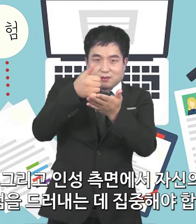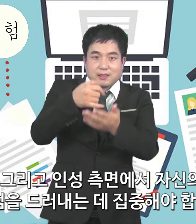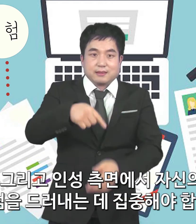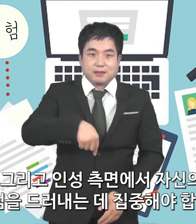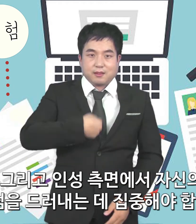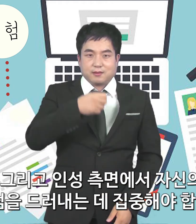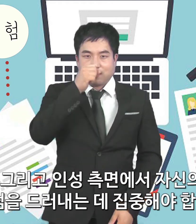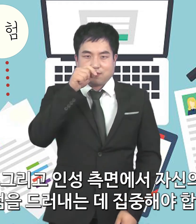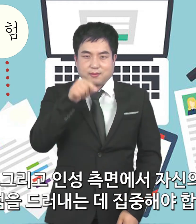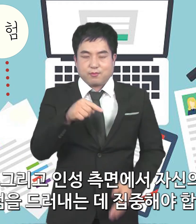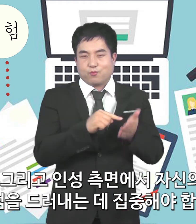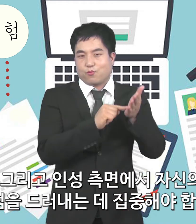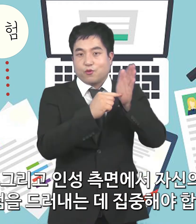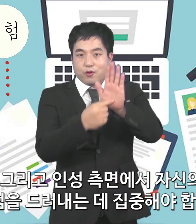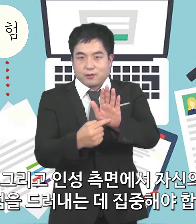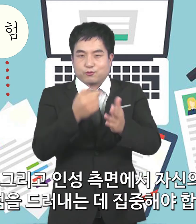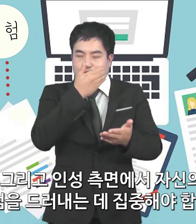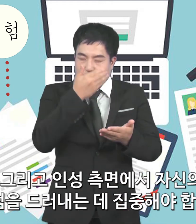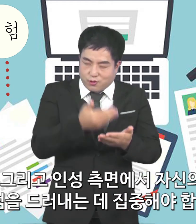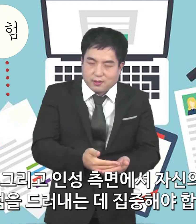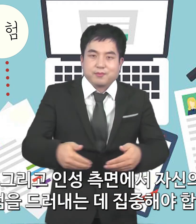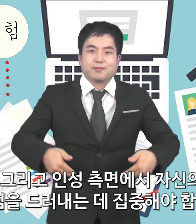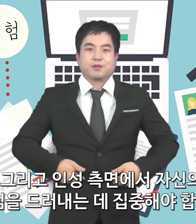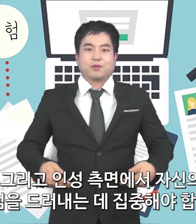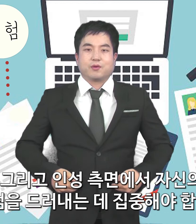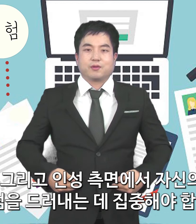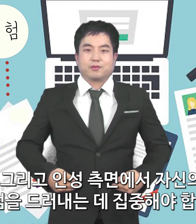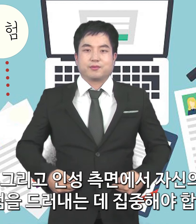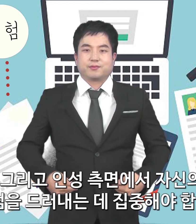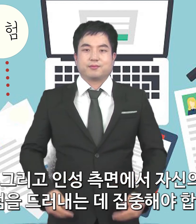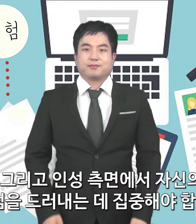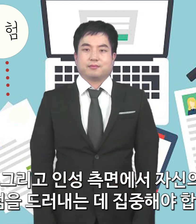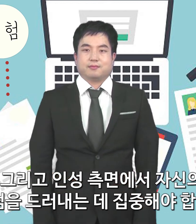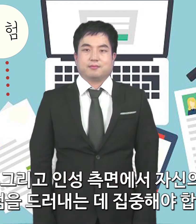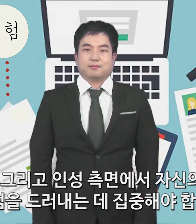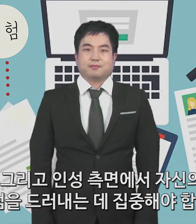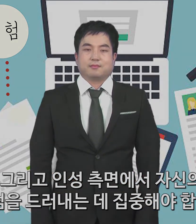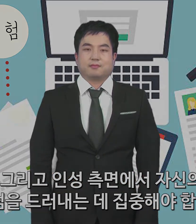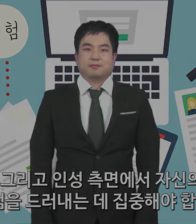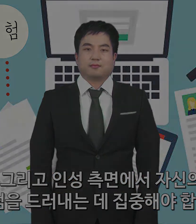그리고 인성 측면에서 자신의 장점을 드러내는 데 집중해야 합니다.